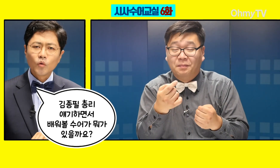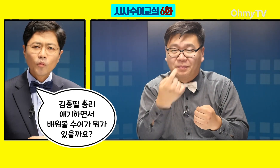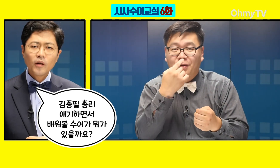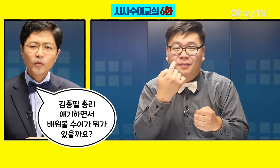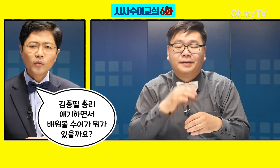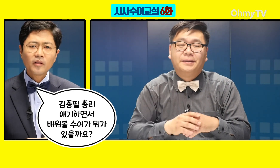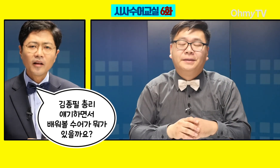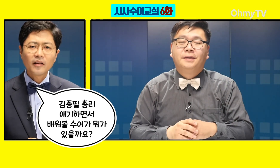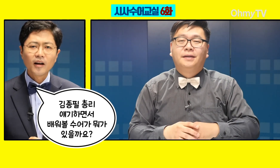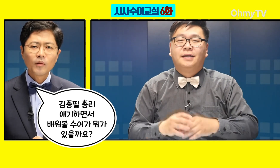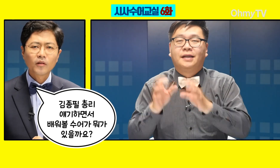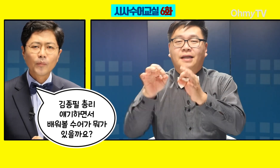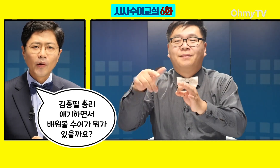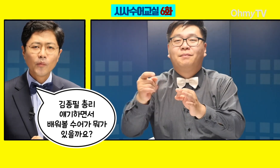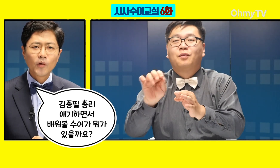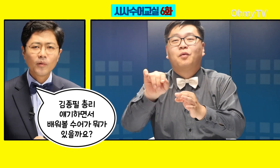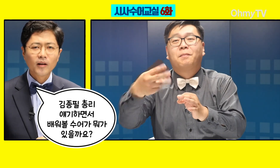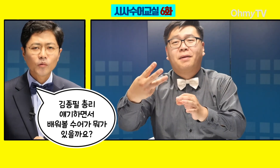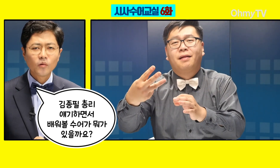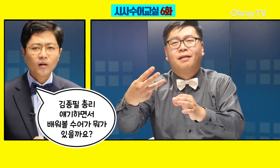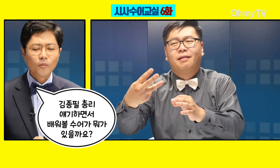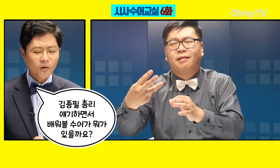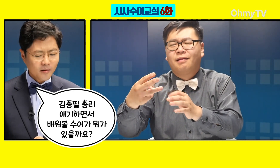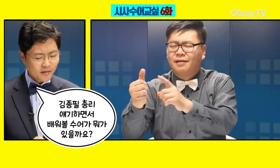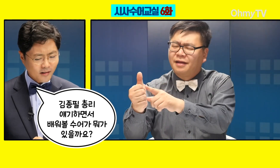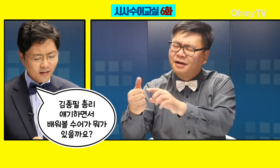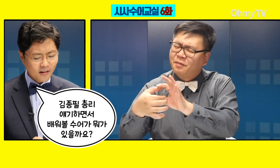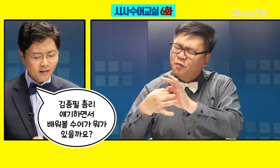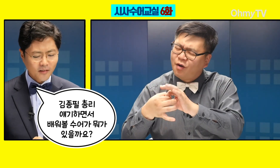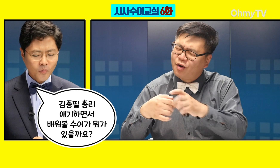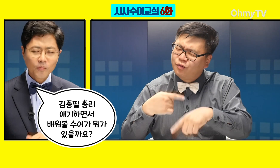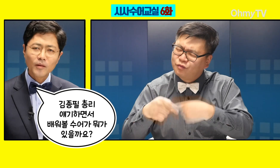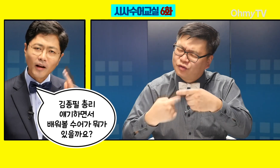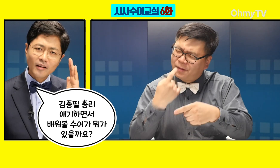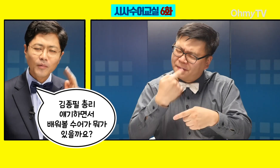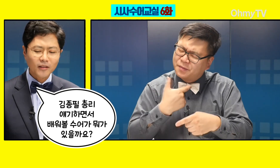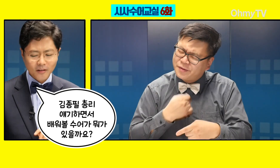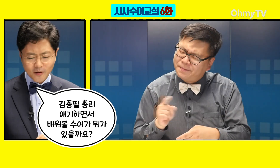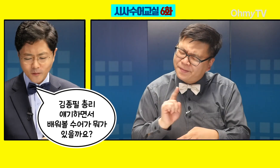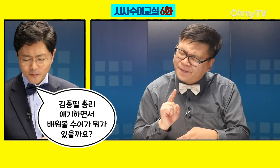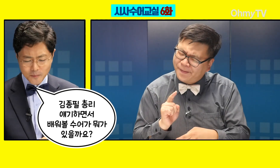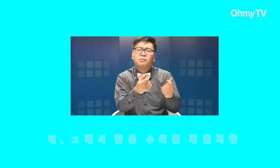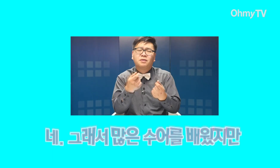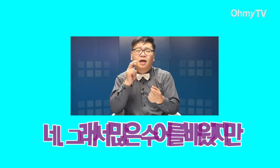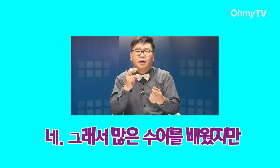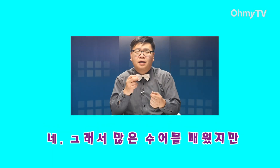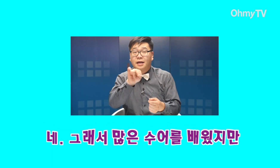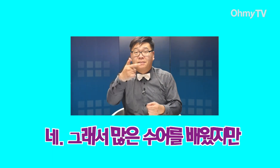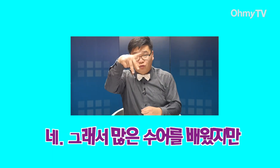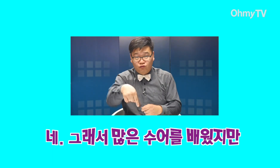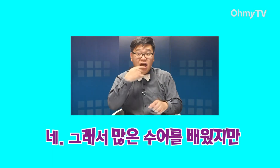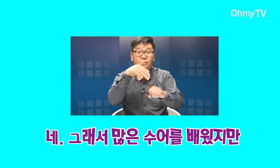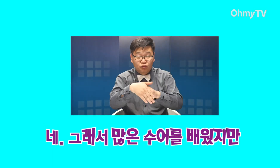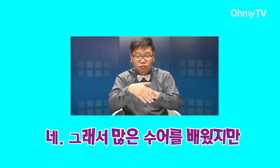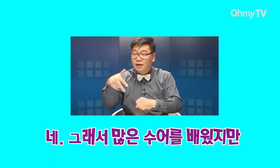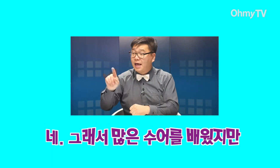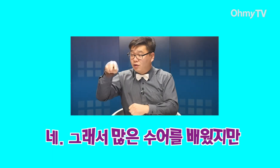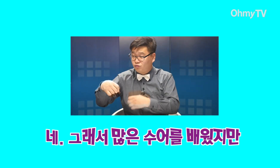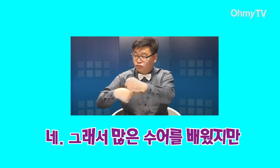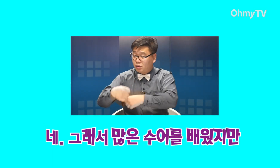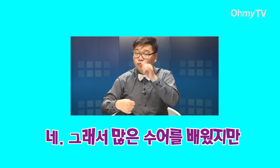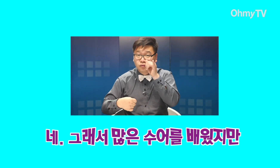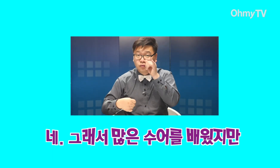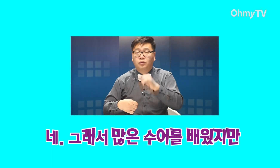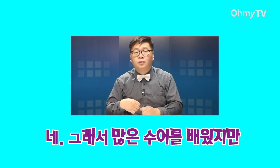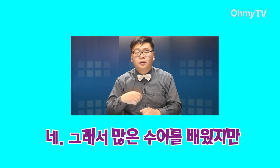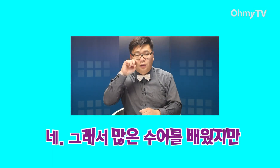자, 김종필 총리 얘기를 하면서 배워볼 만한 수어가 뭐가 있을까 고민을 많이 해봤는데요. 민주도 들어가 있고 자유당이라고 하는 것도